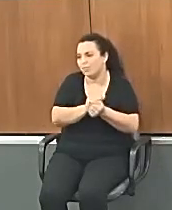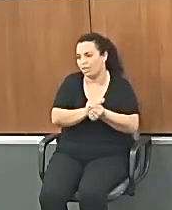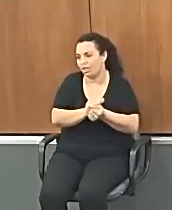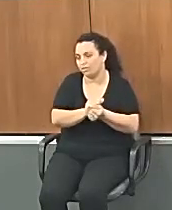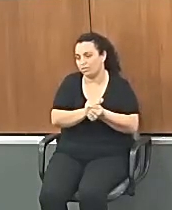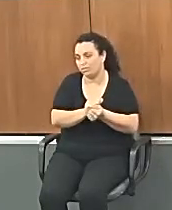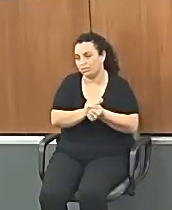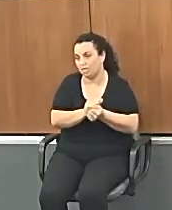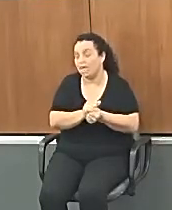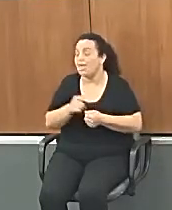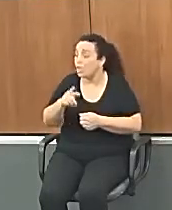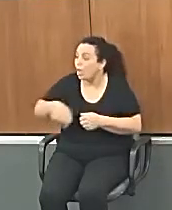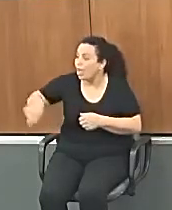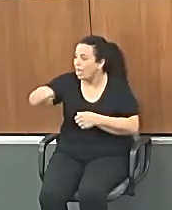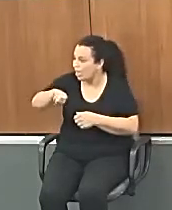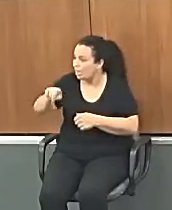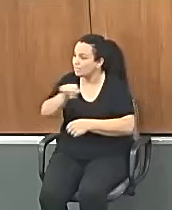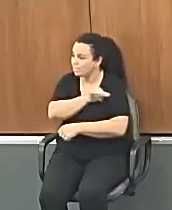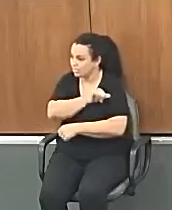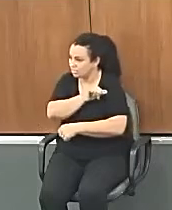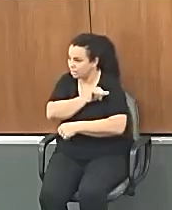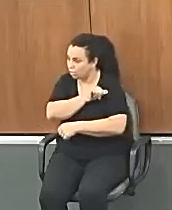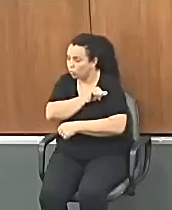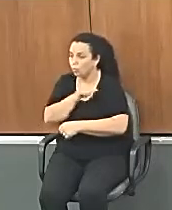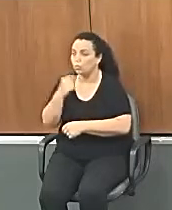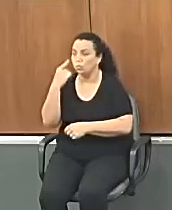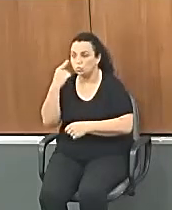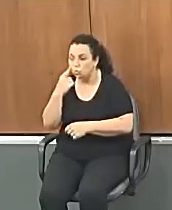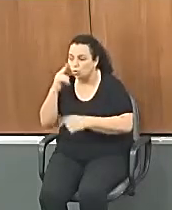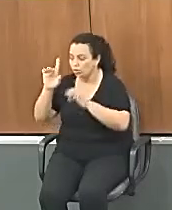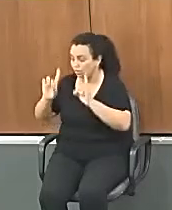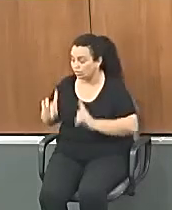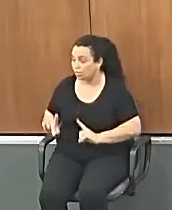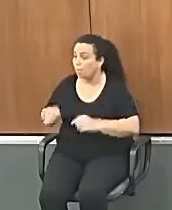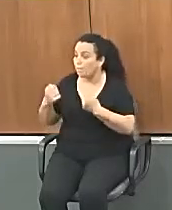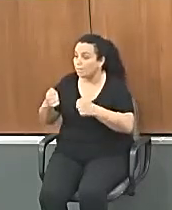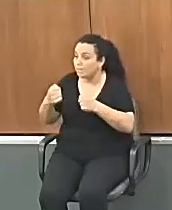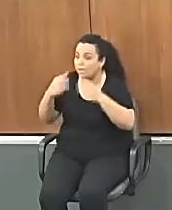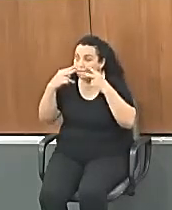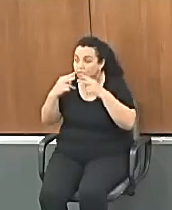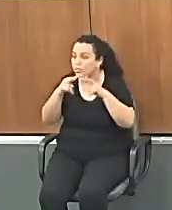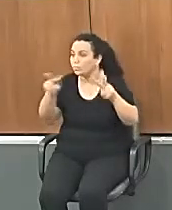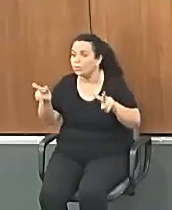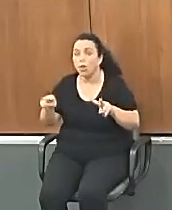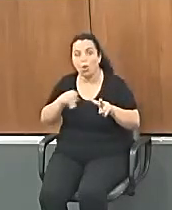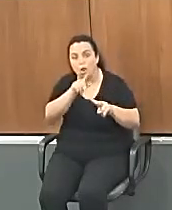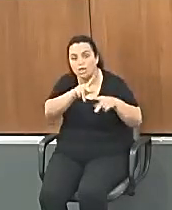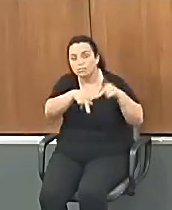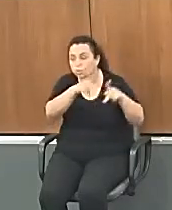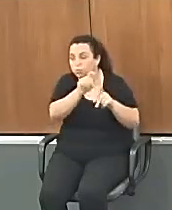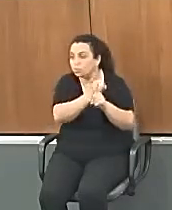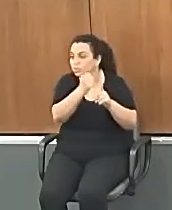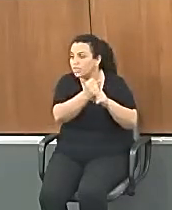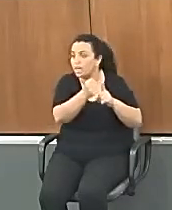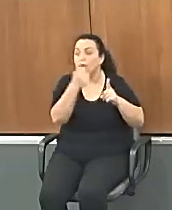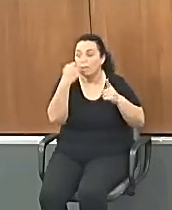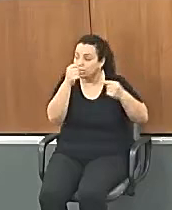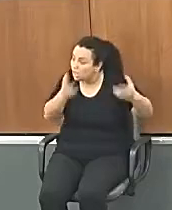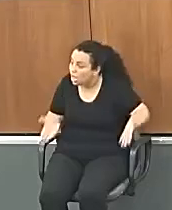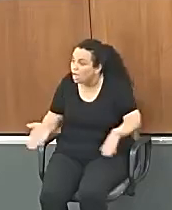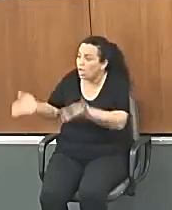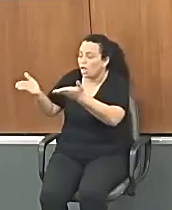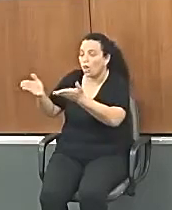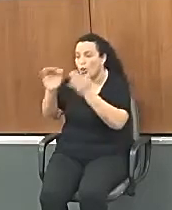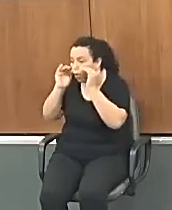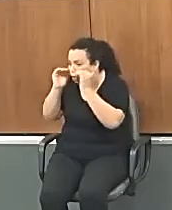esses alunos eles precisam ter essa visibilidade ser reconhecidos e um aluno com surdez e outras